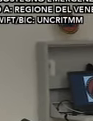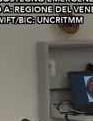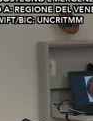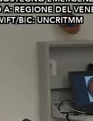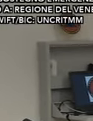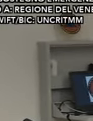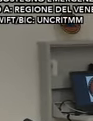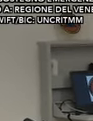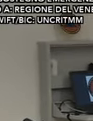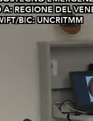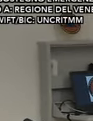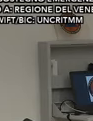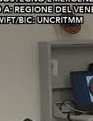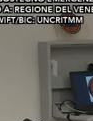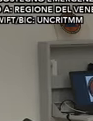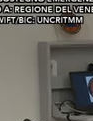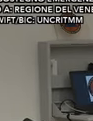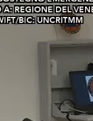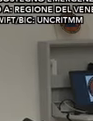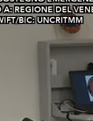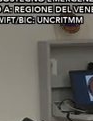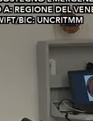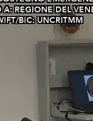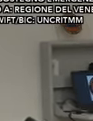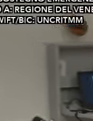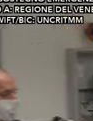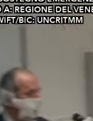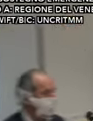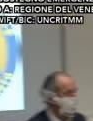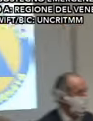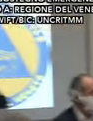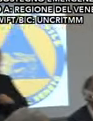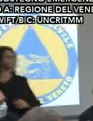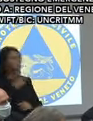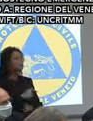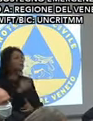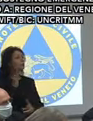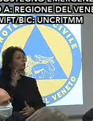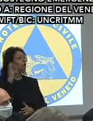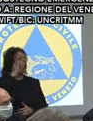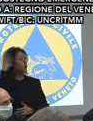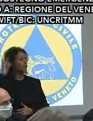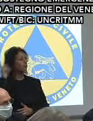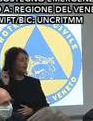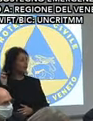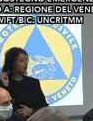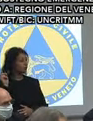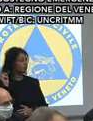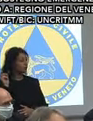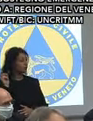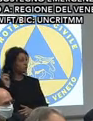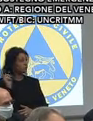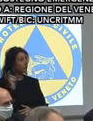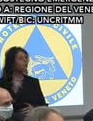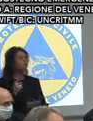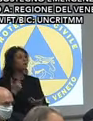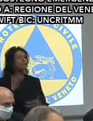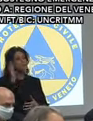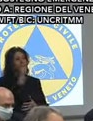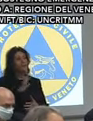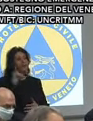domanda perché nelle bozze di governo circolate sulla stampa e anche apparsa l'ipotesi di esentare l'uso